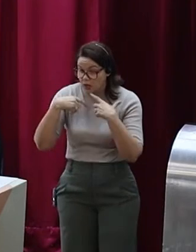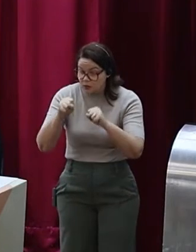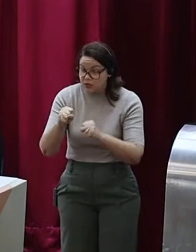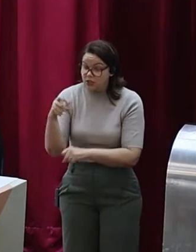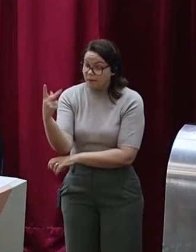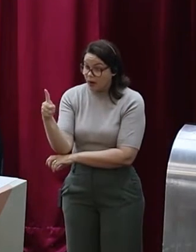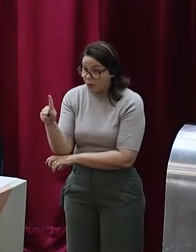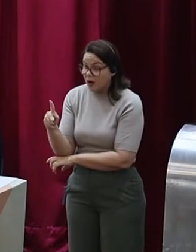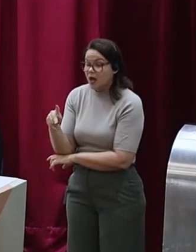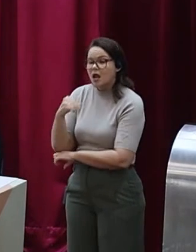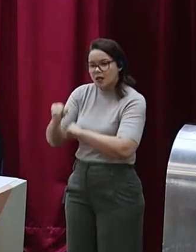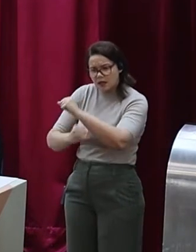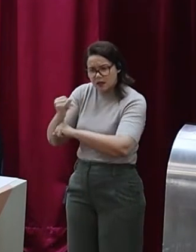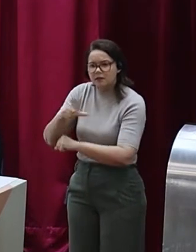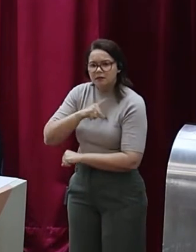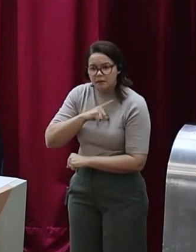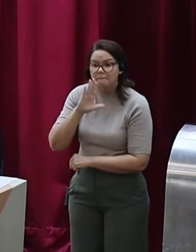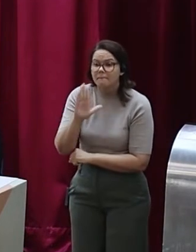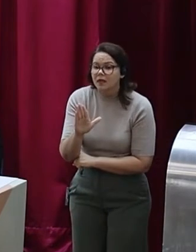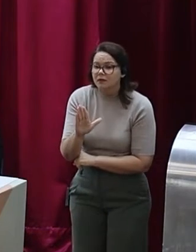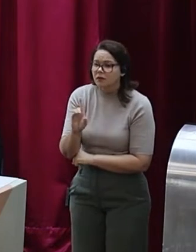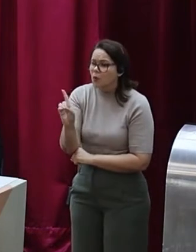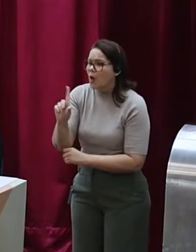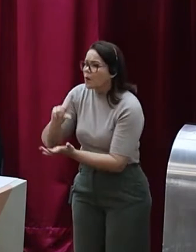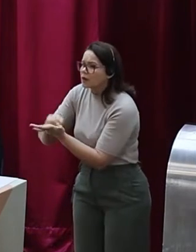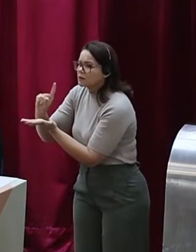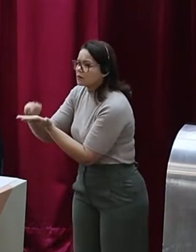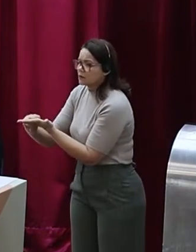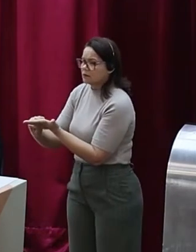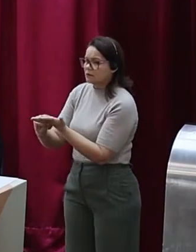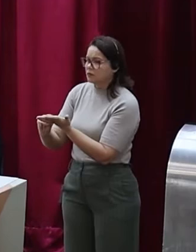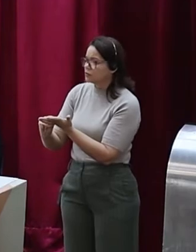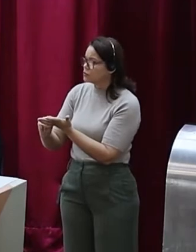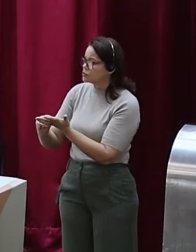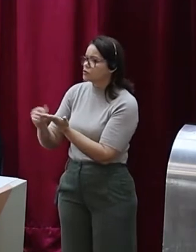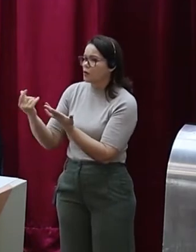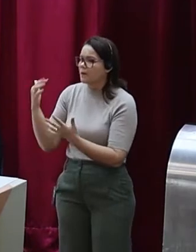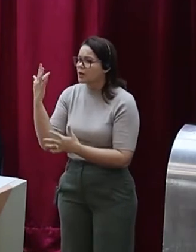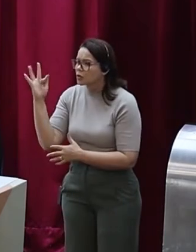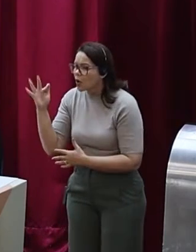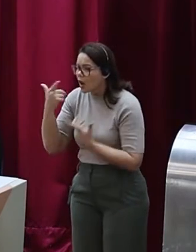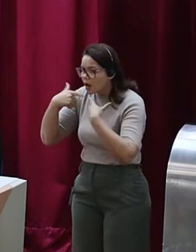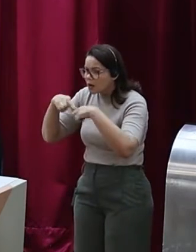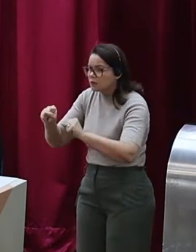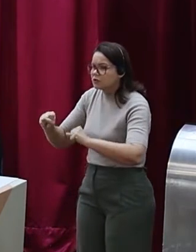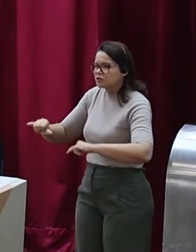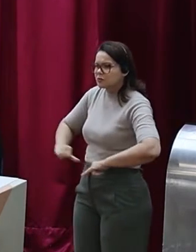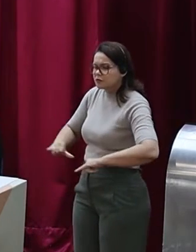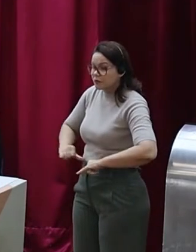no es en realidad un artículo sobre dolor lingüístico, pero hablé algo en ese artículo. Está en